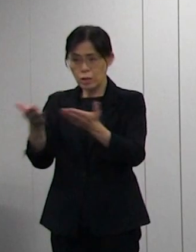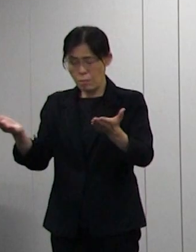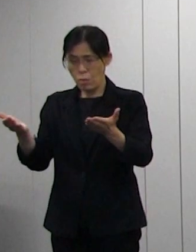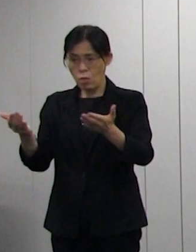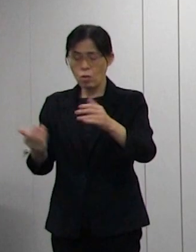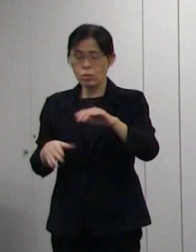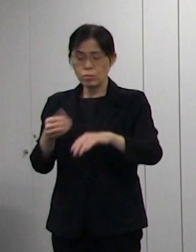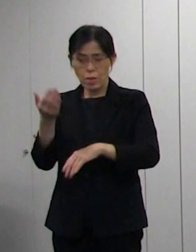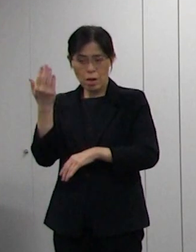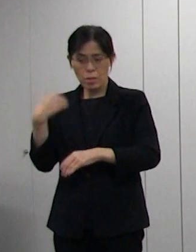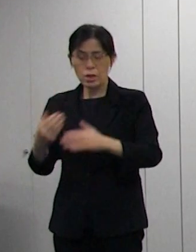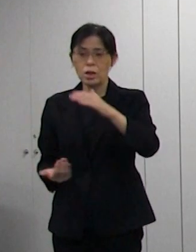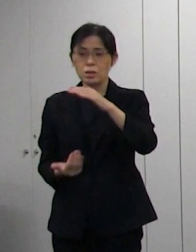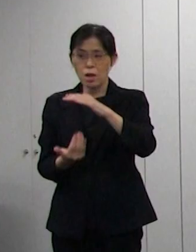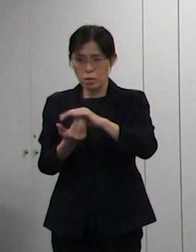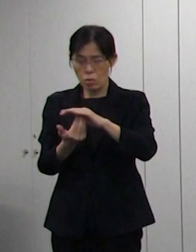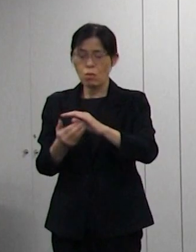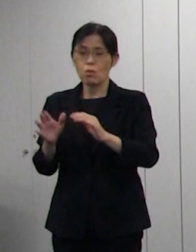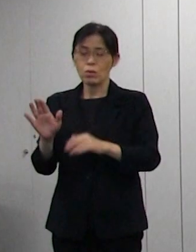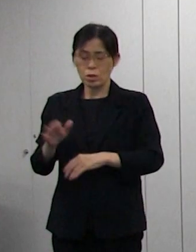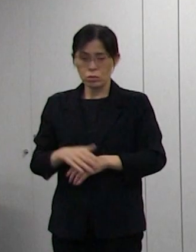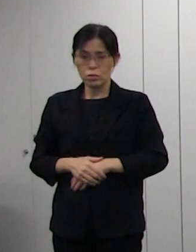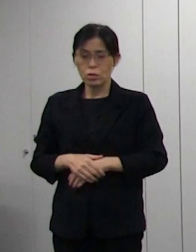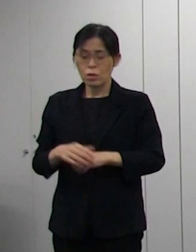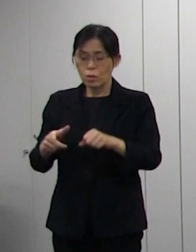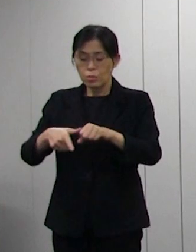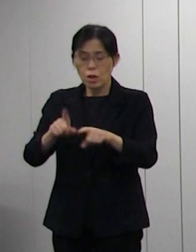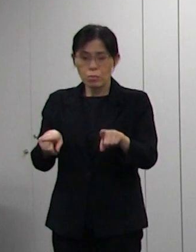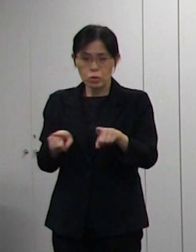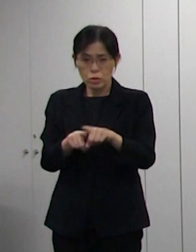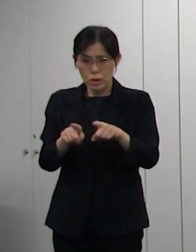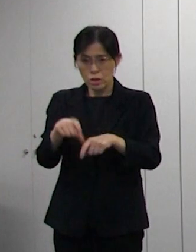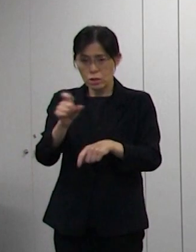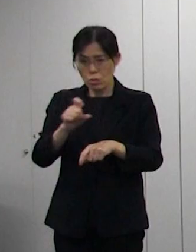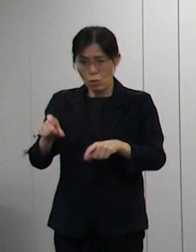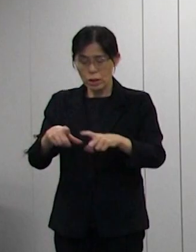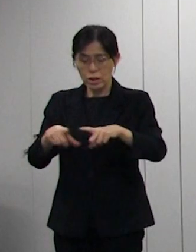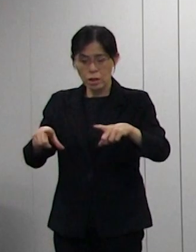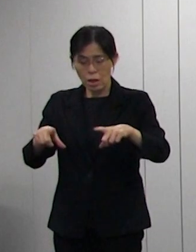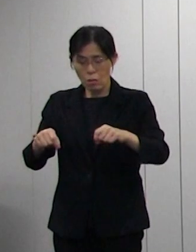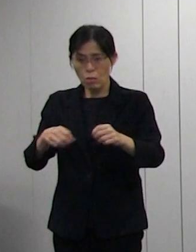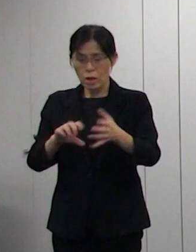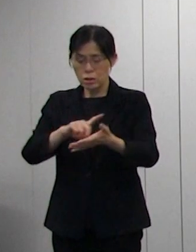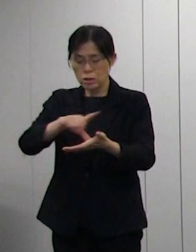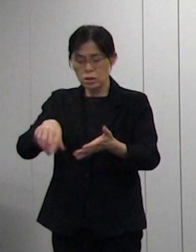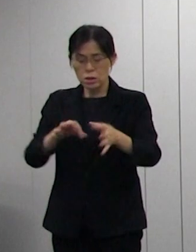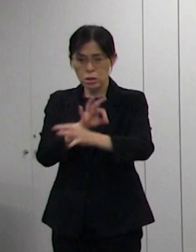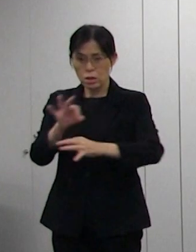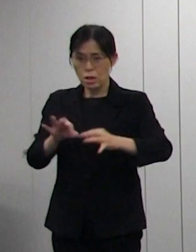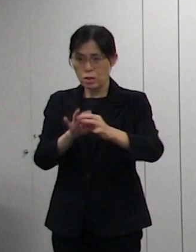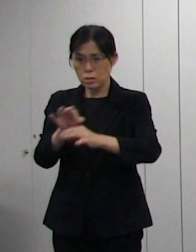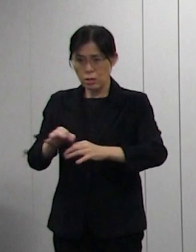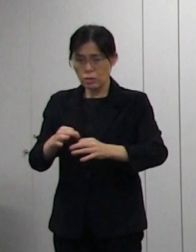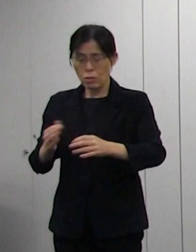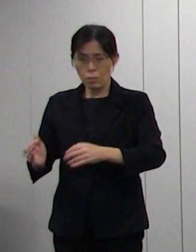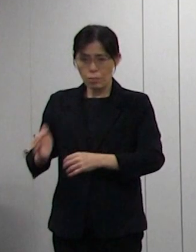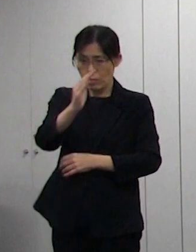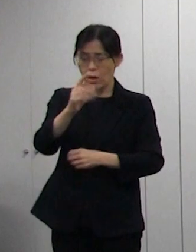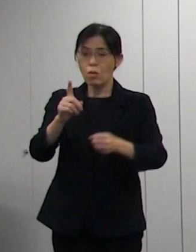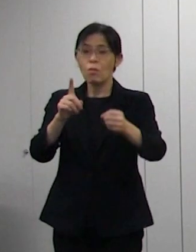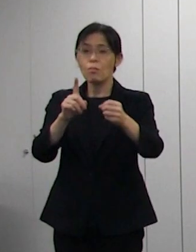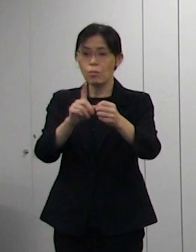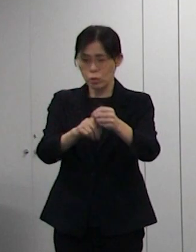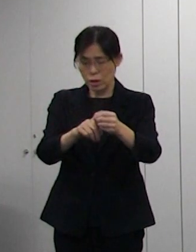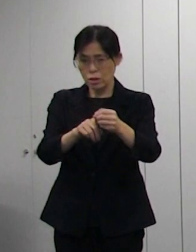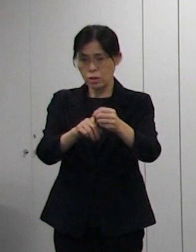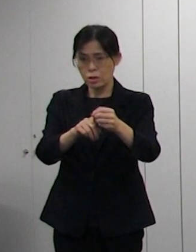っております。プレミアム付き商品券は地域経済の活性化を図ることを目的